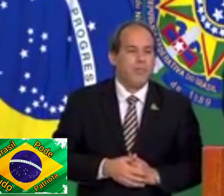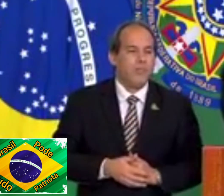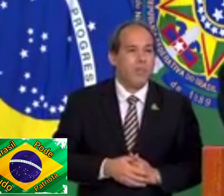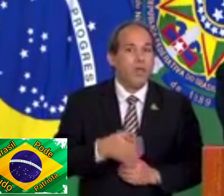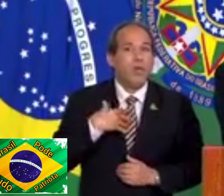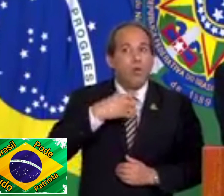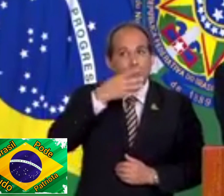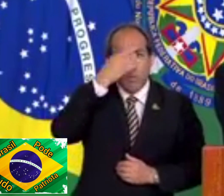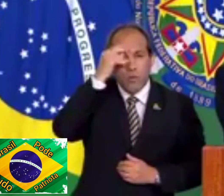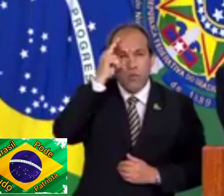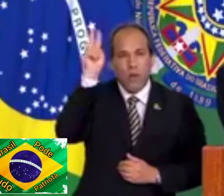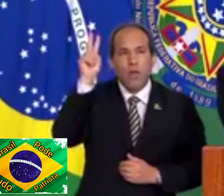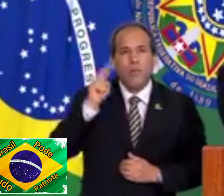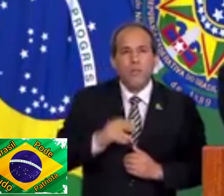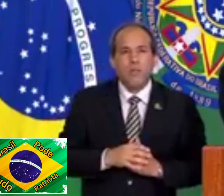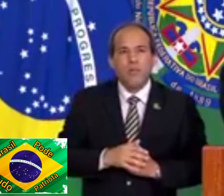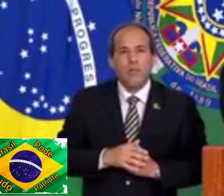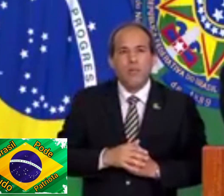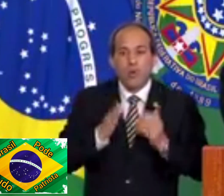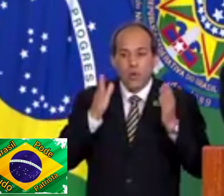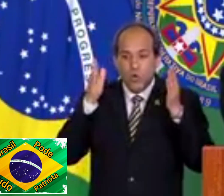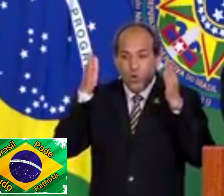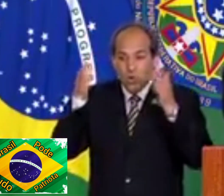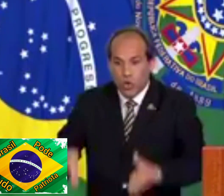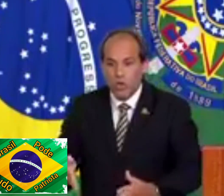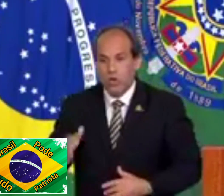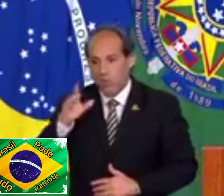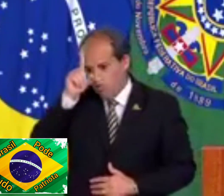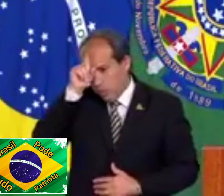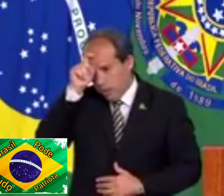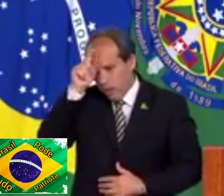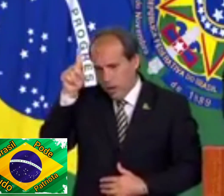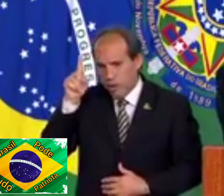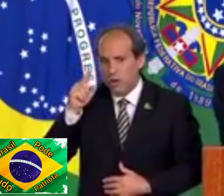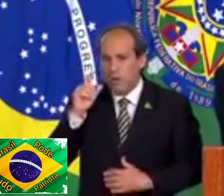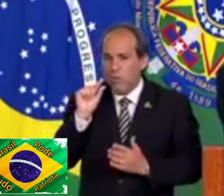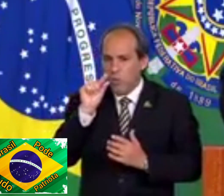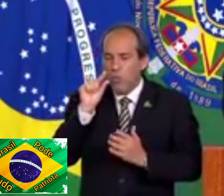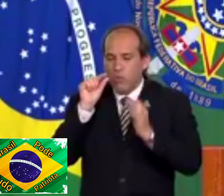Lembro quando cheguei na Santa Casa, estava consciente ainda,